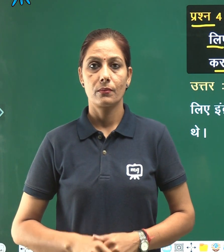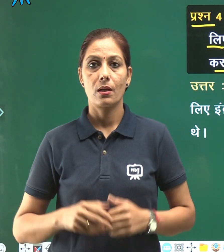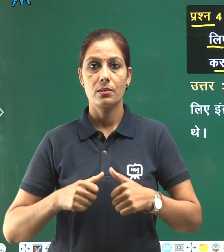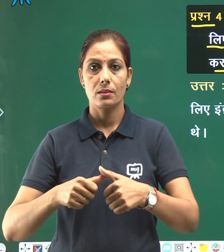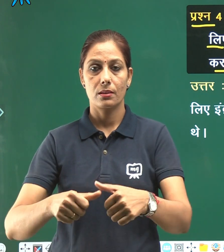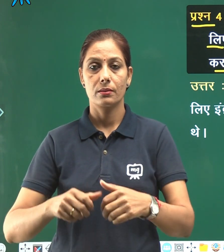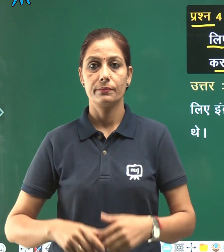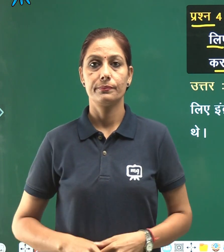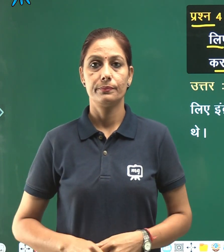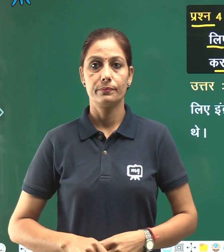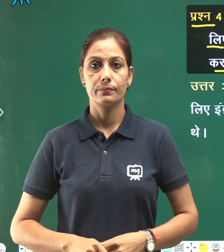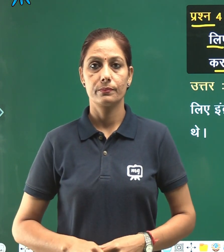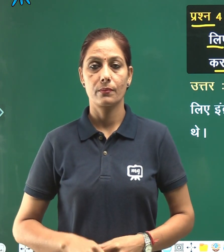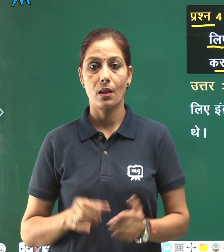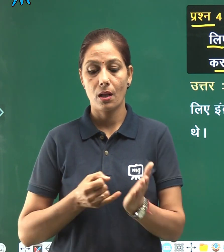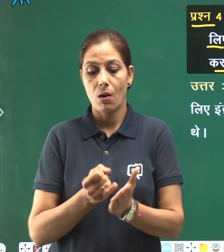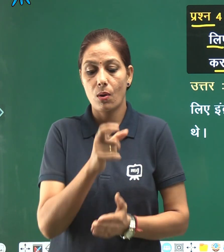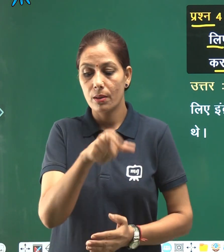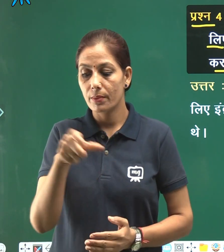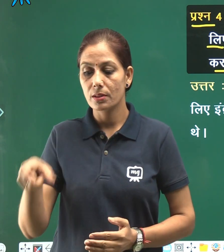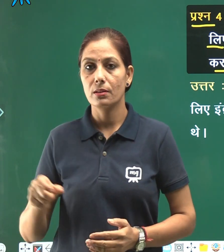उत्तर है गांव वाले